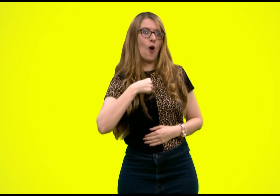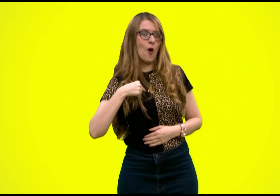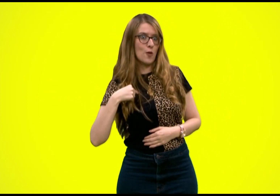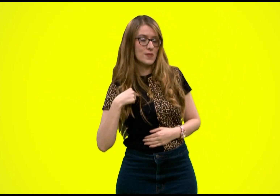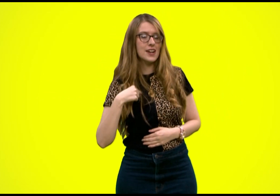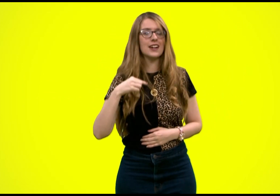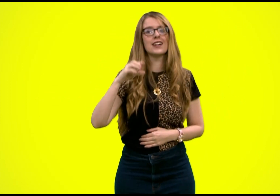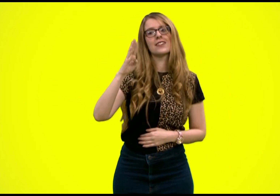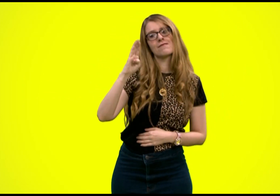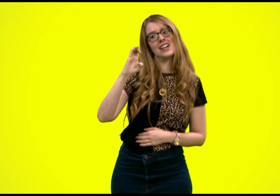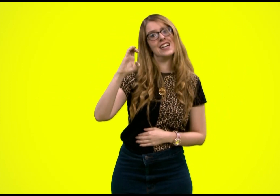vicky